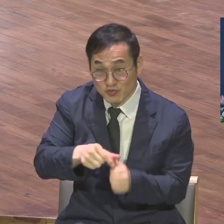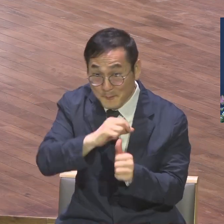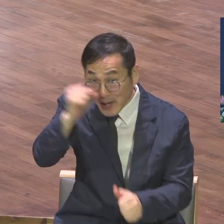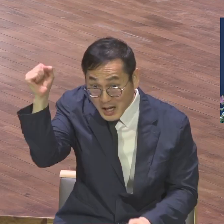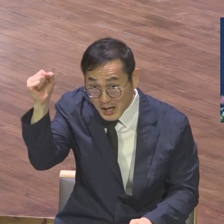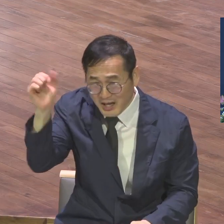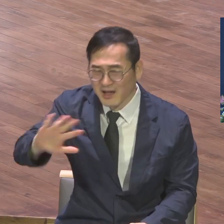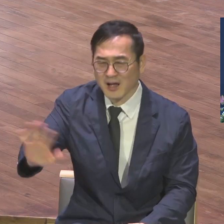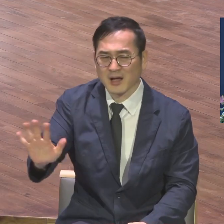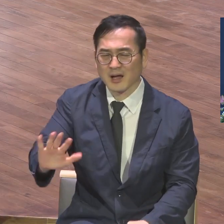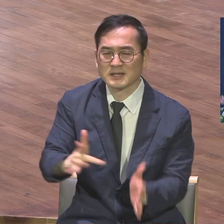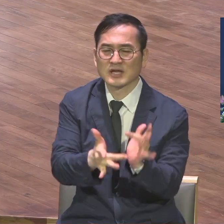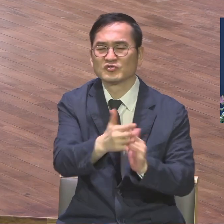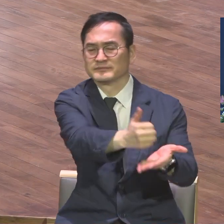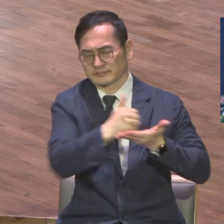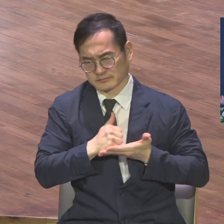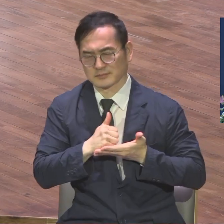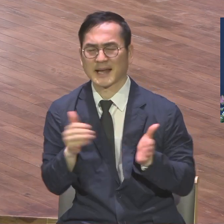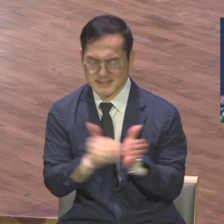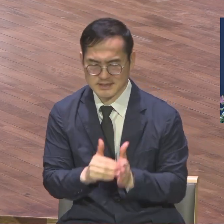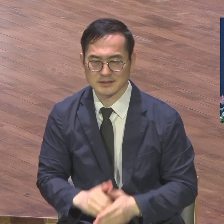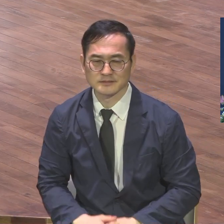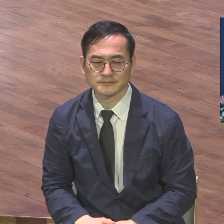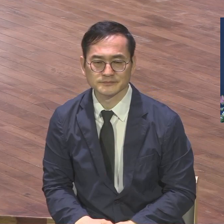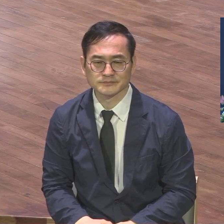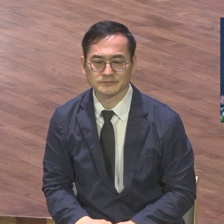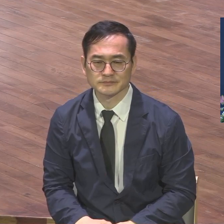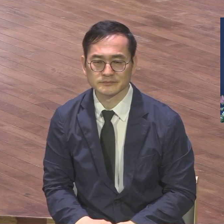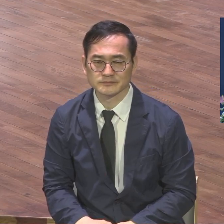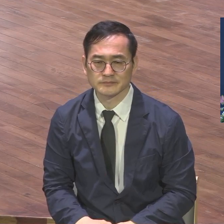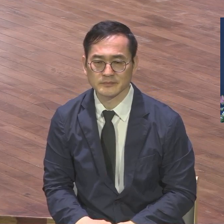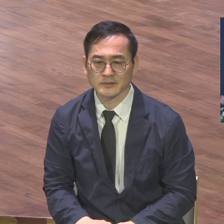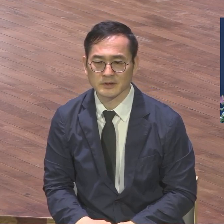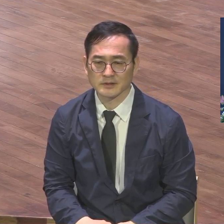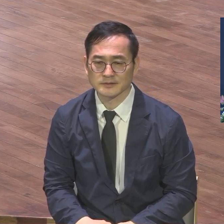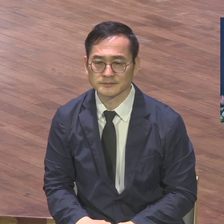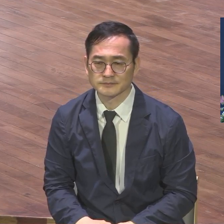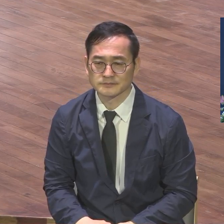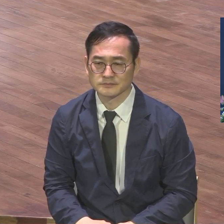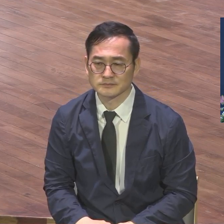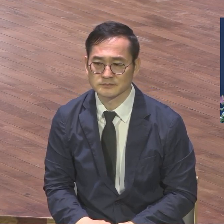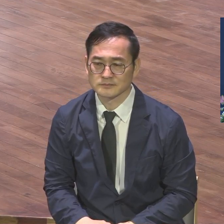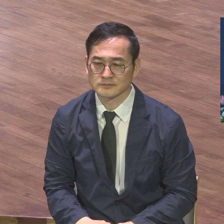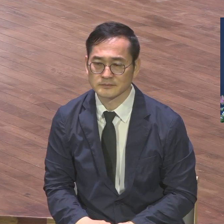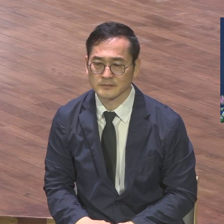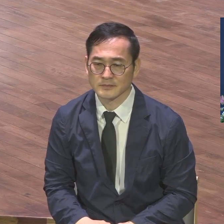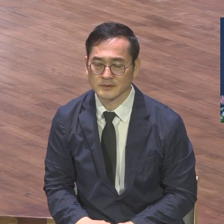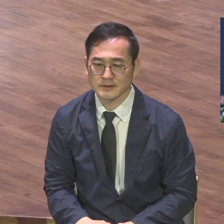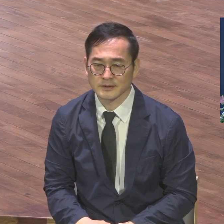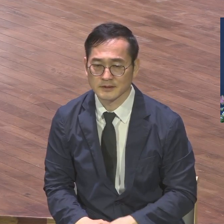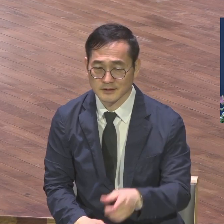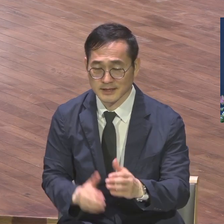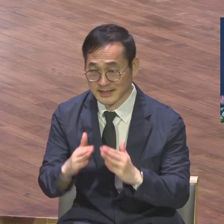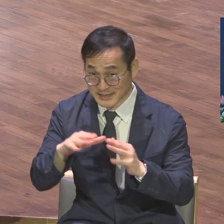얘기예요. 영접 모든 성도들 생명을 살려 이웃 사랑의 실천 최고의 실천가